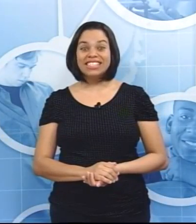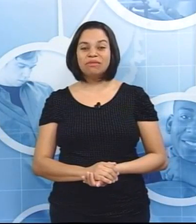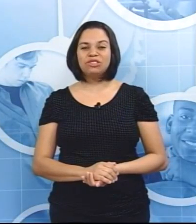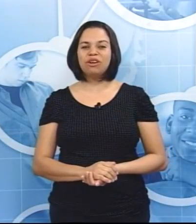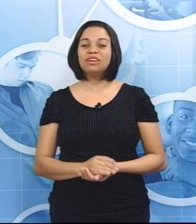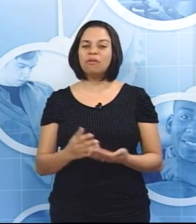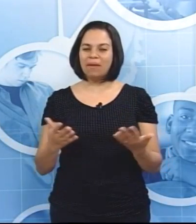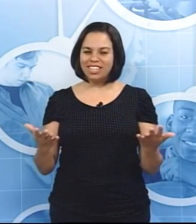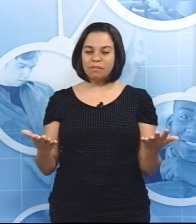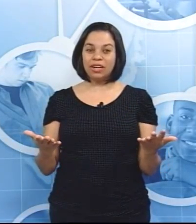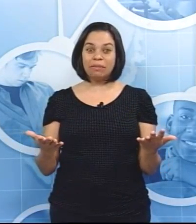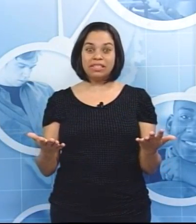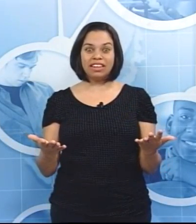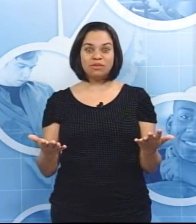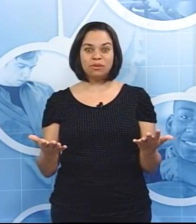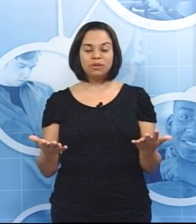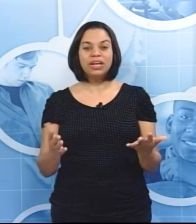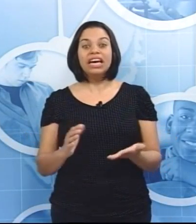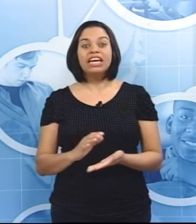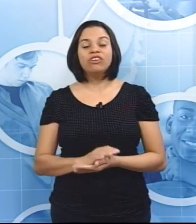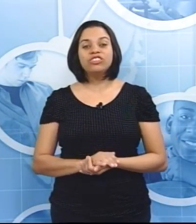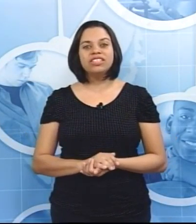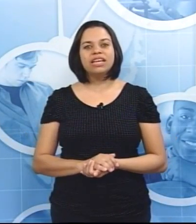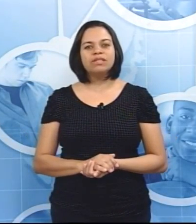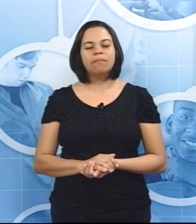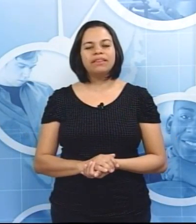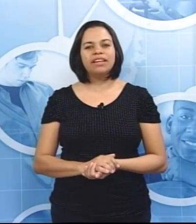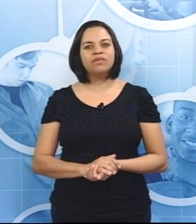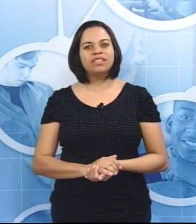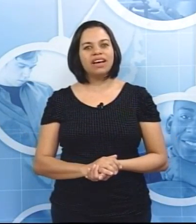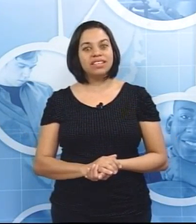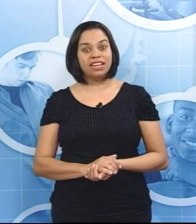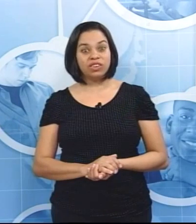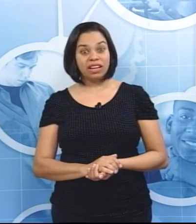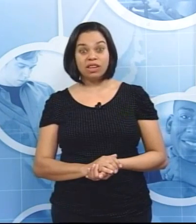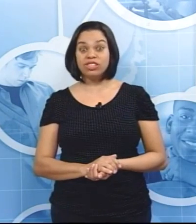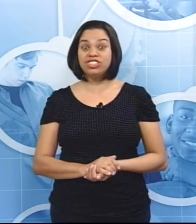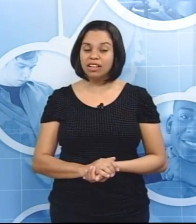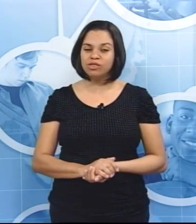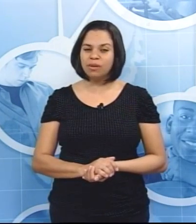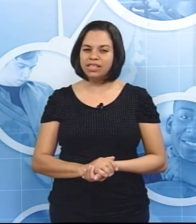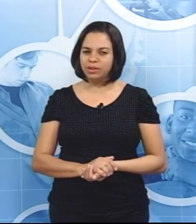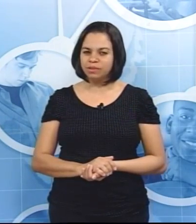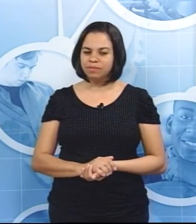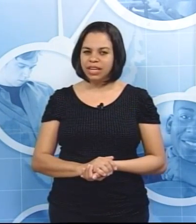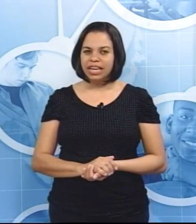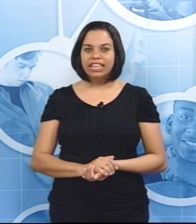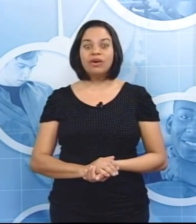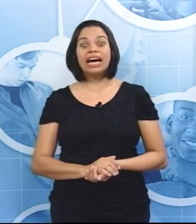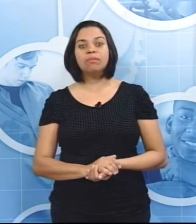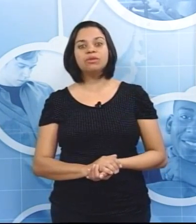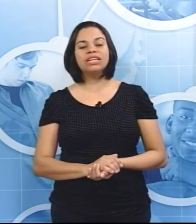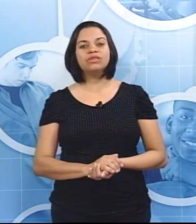Estamos de volta com mais um programa Sinais do Mundo e hoje nós iremos aprender alguns sinais relacionados aos estados do Brasil. Então, recapitulando o